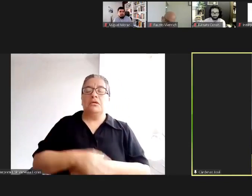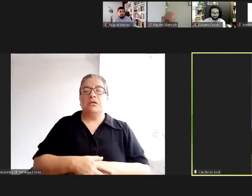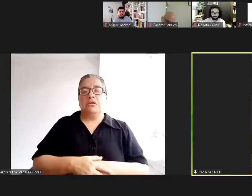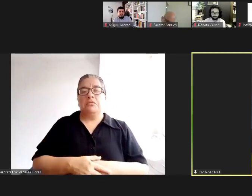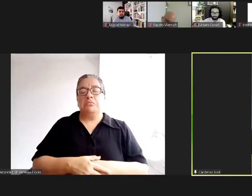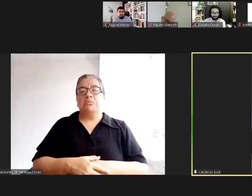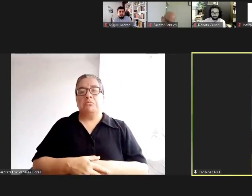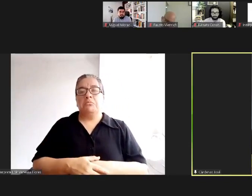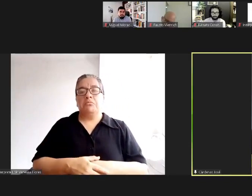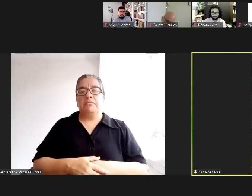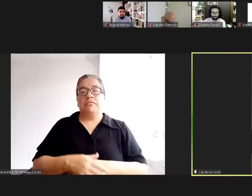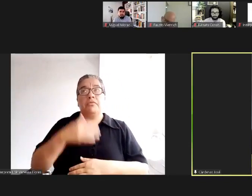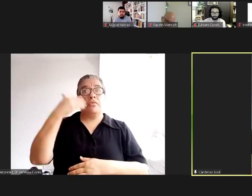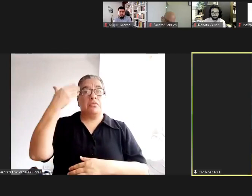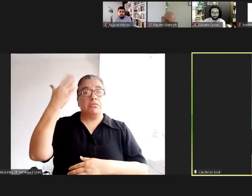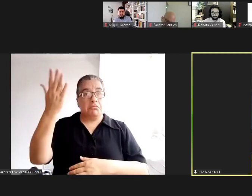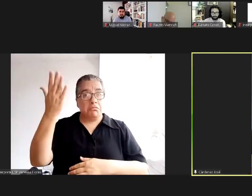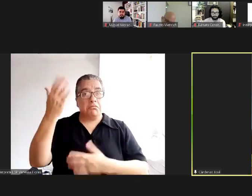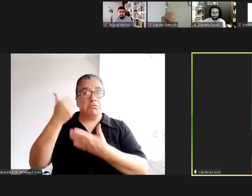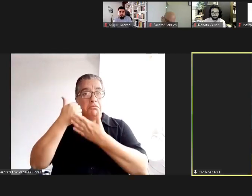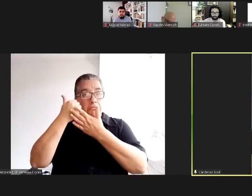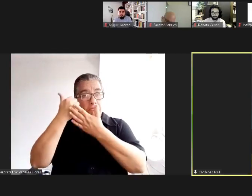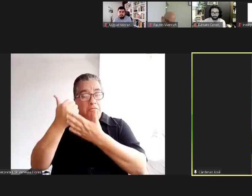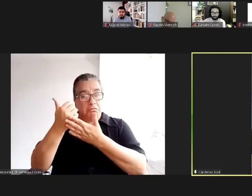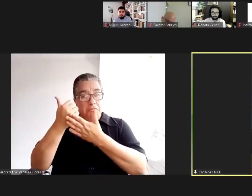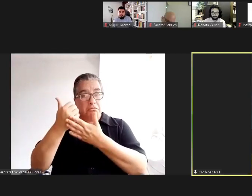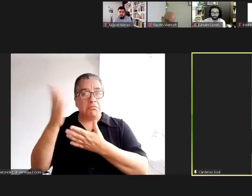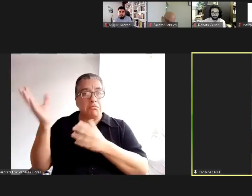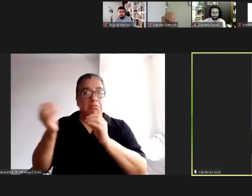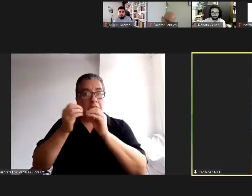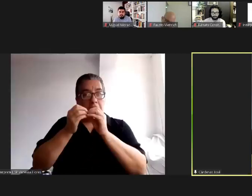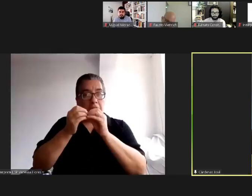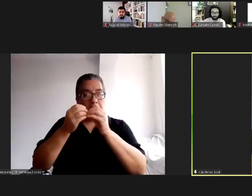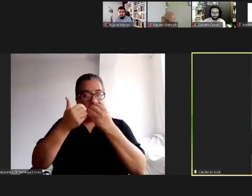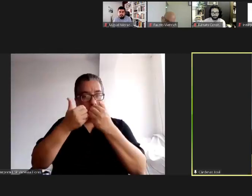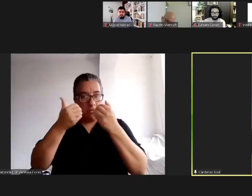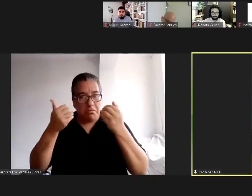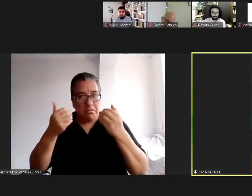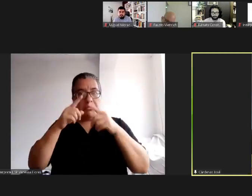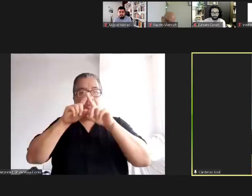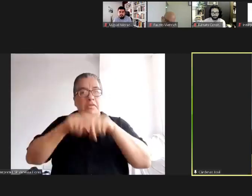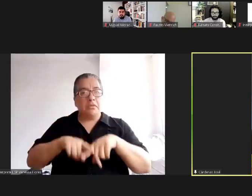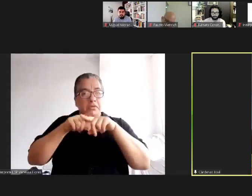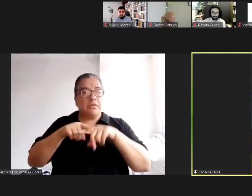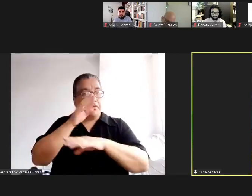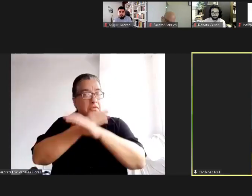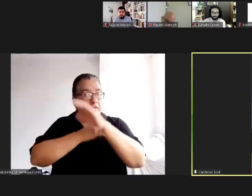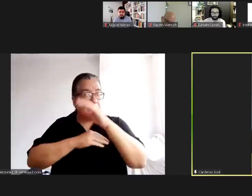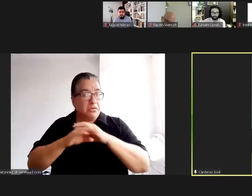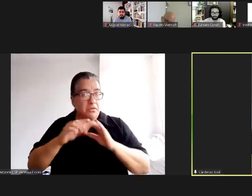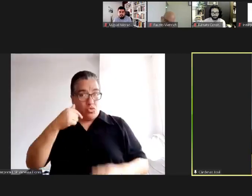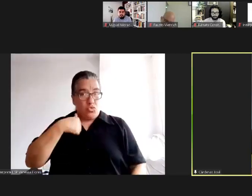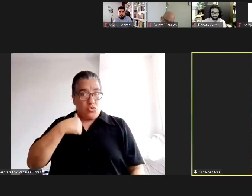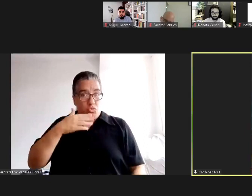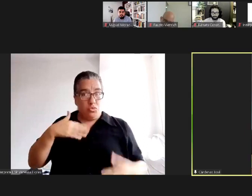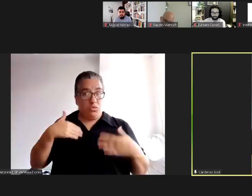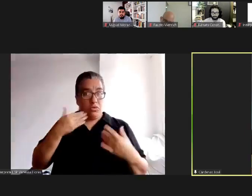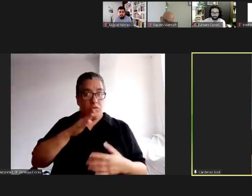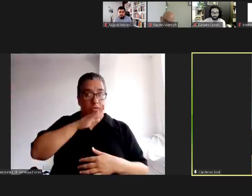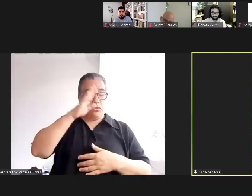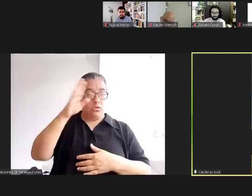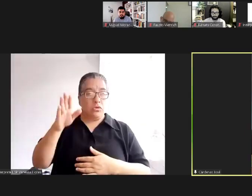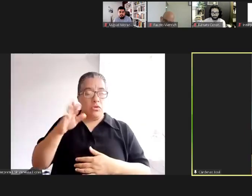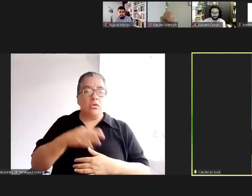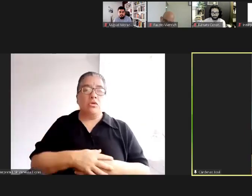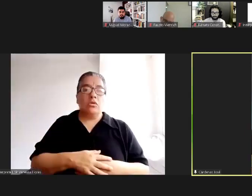funciona dándole. Tenemos contenidos independientes según la discapacidad que uno tenga. Yo puedo ir solo